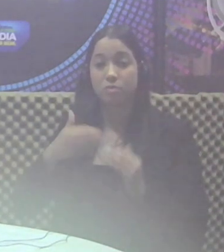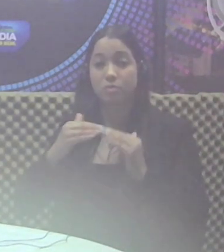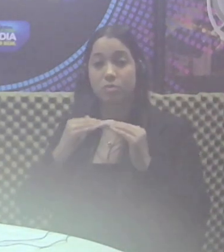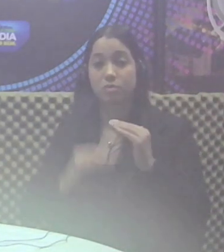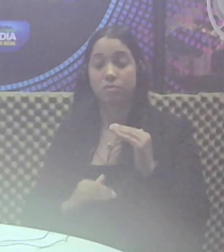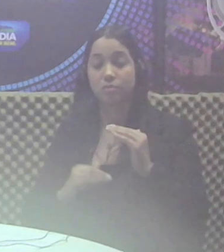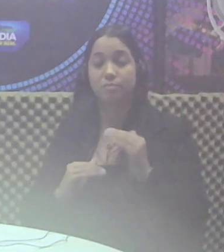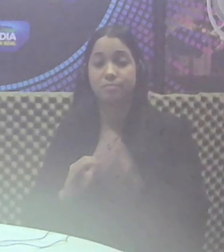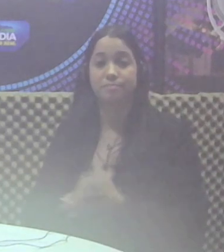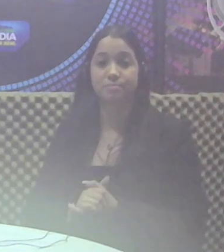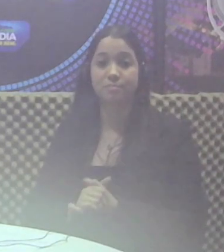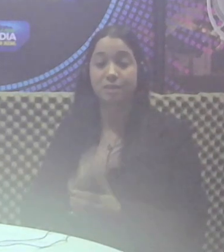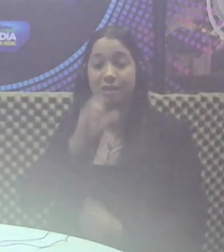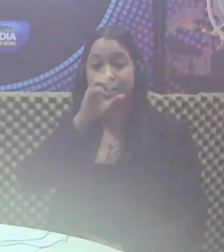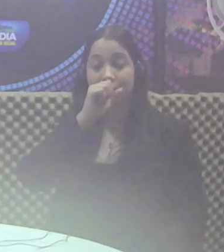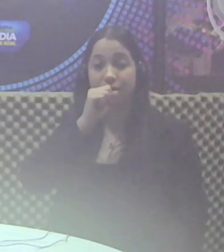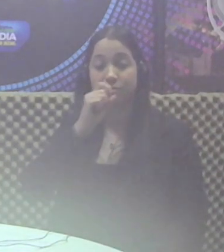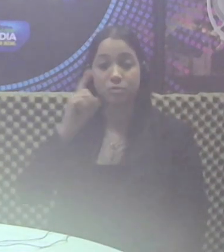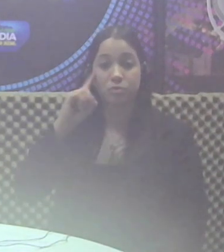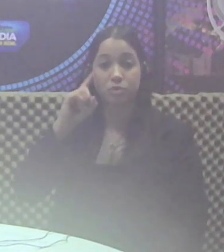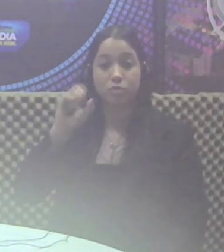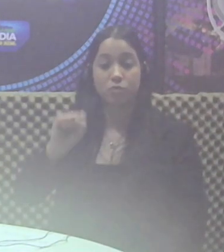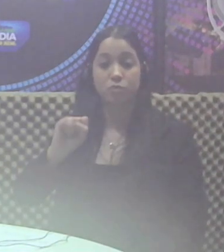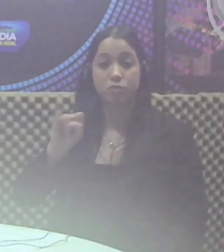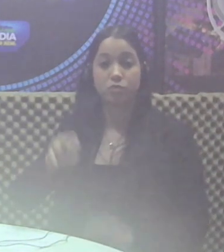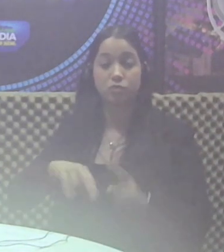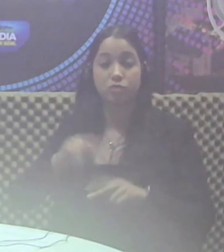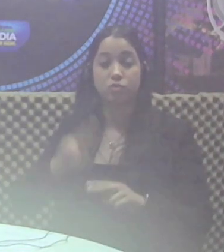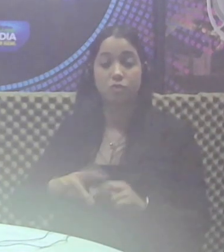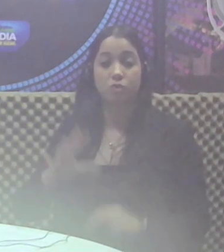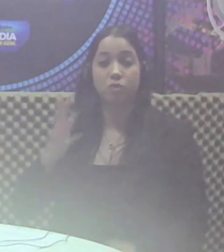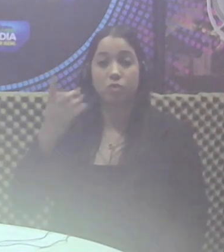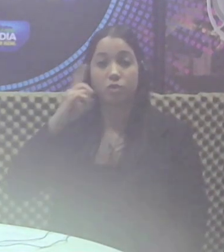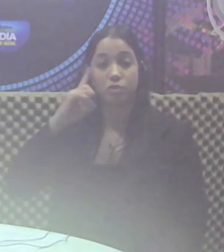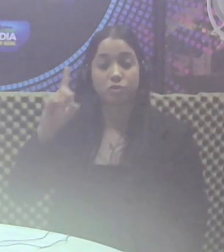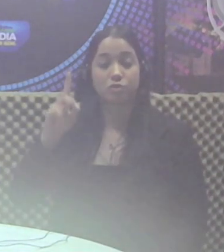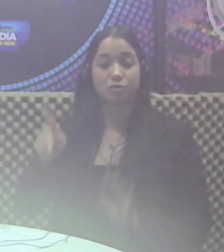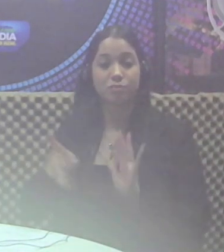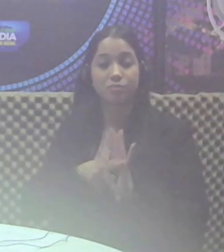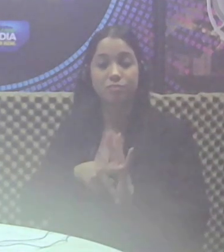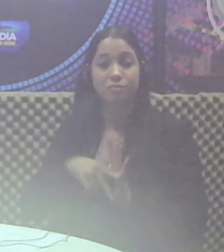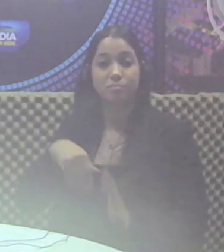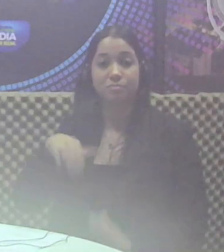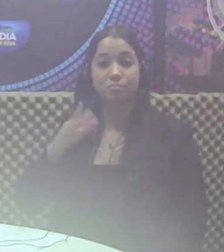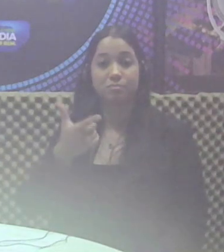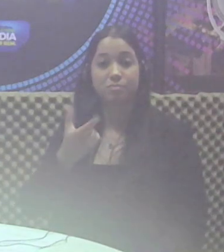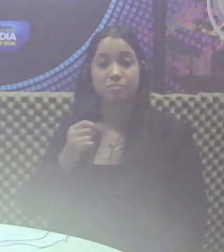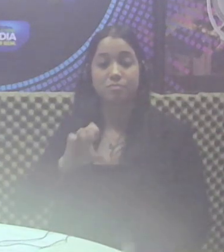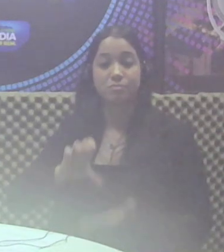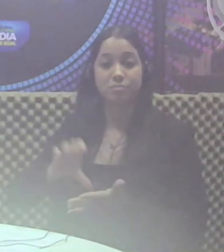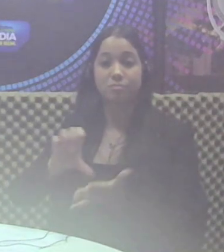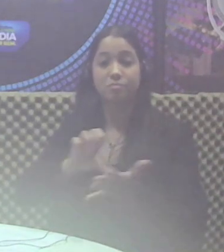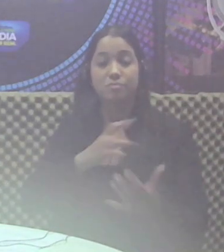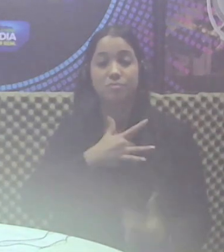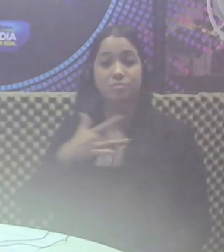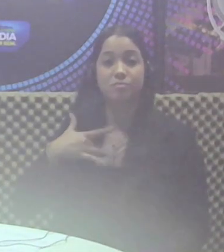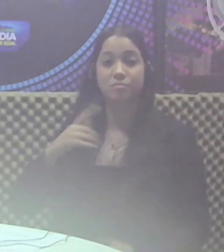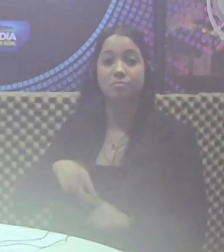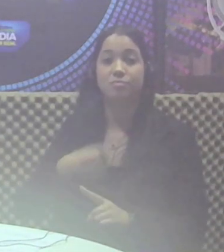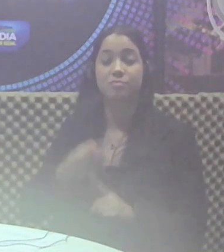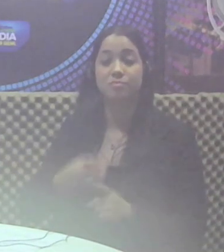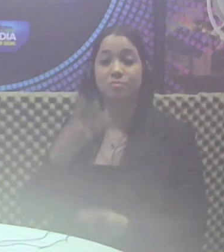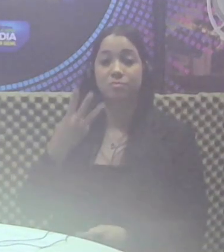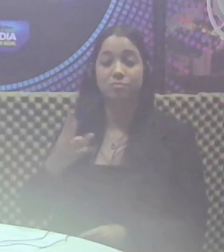idade. Sábado agora, 8 de junho, acontece o Dia D em mais de 20 postos de saúde e em 3